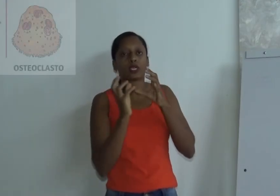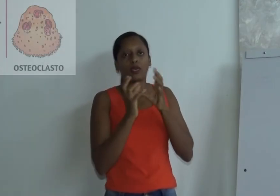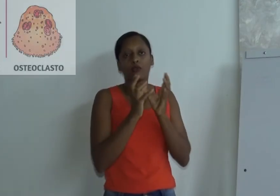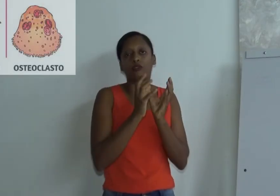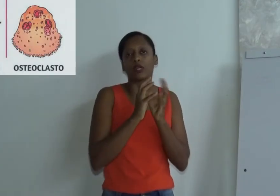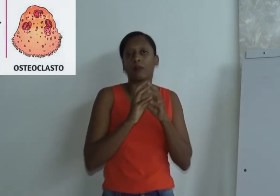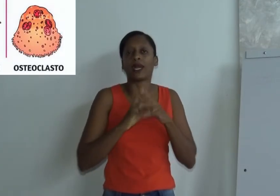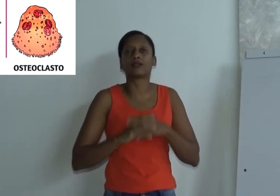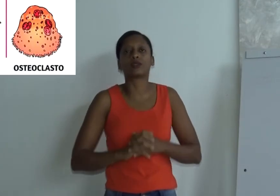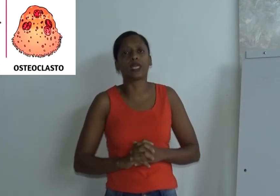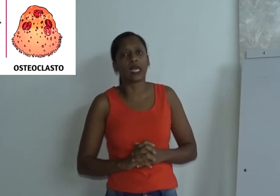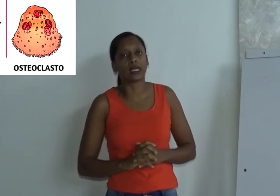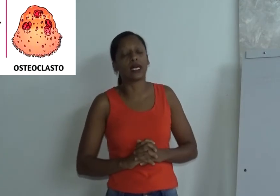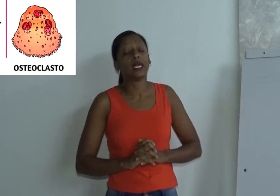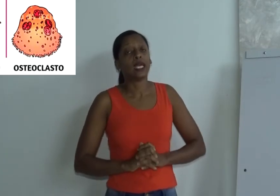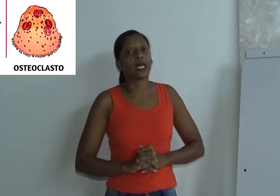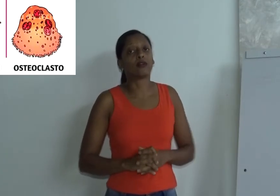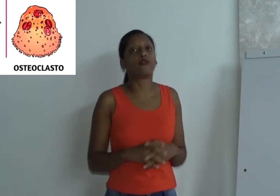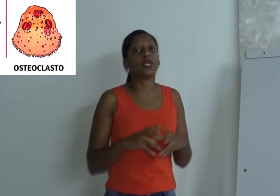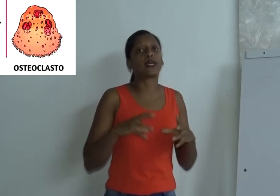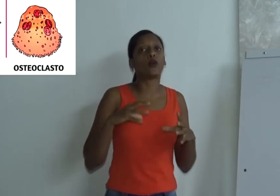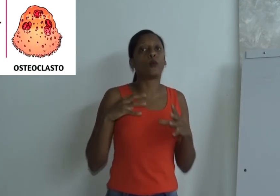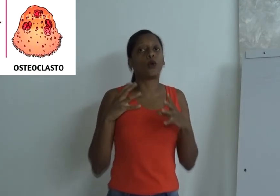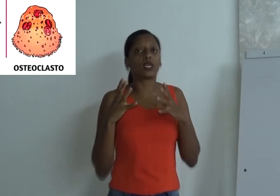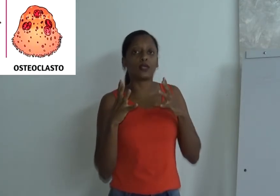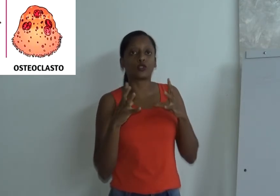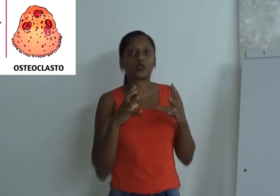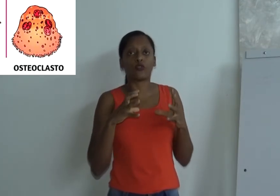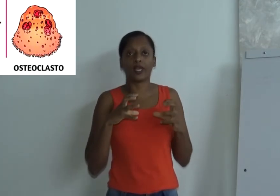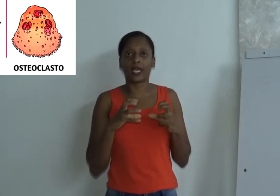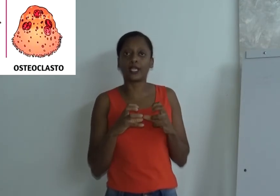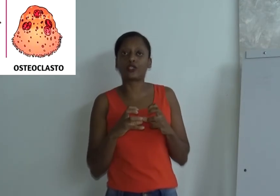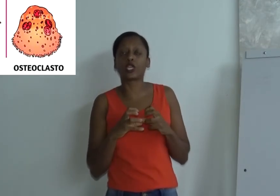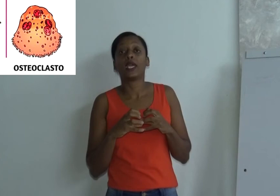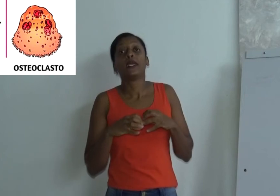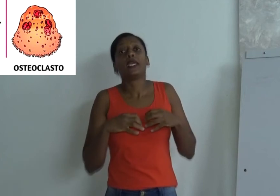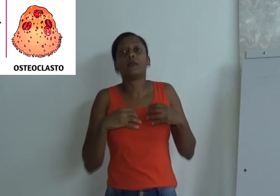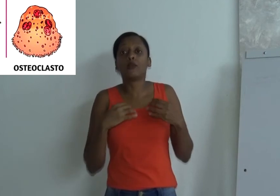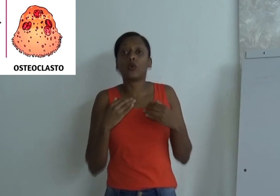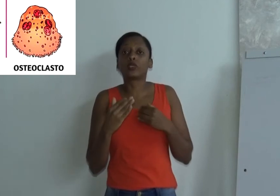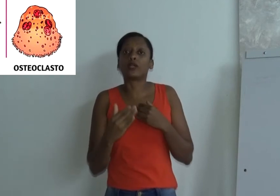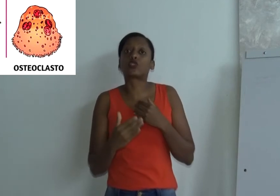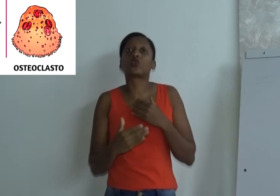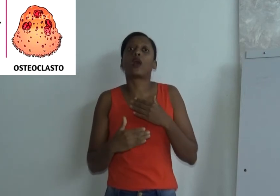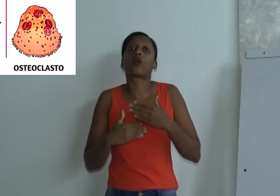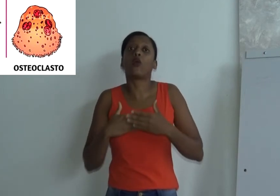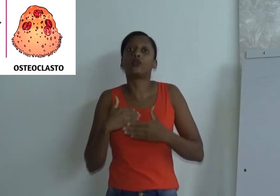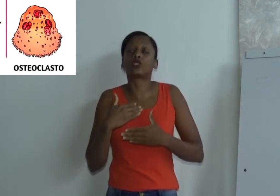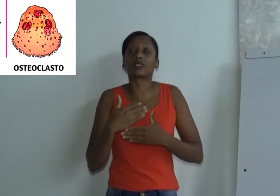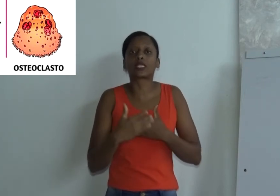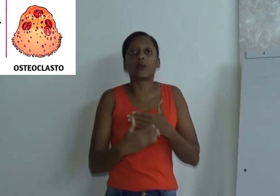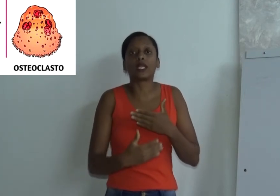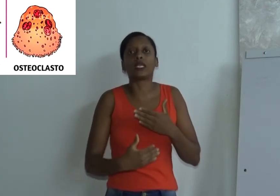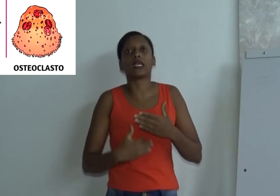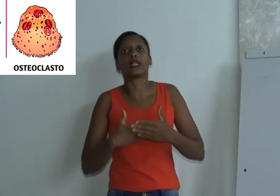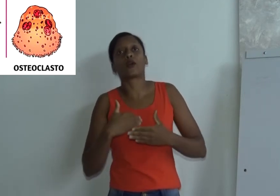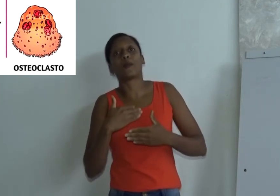pouquinho o formato dela, ela fica um pouquinho diferente e muda a sua condição ali, ela